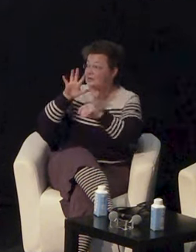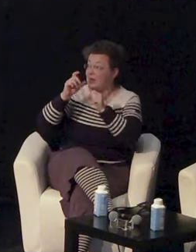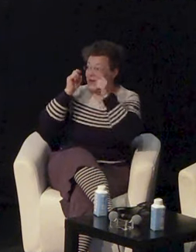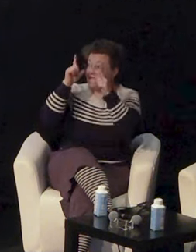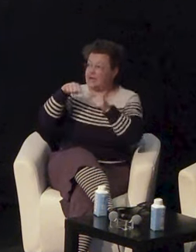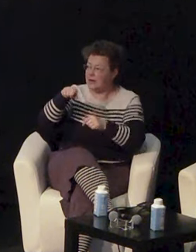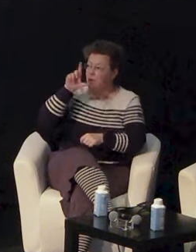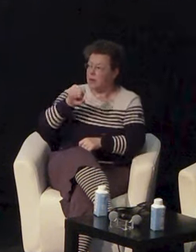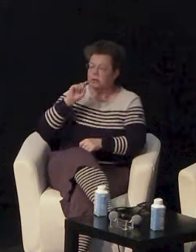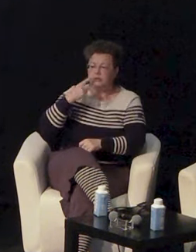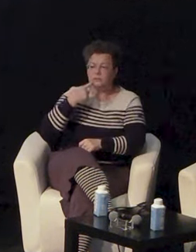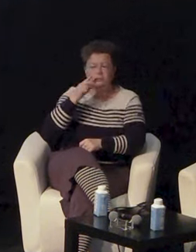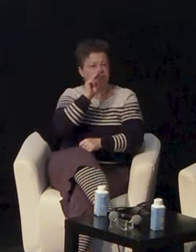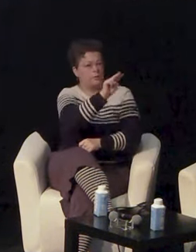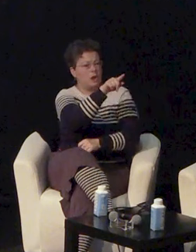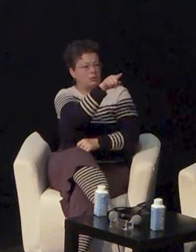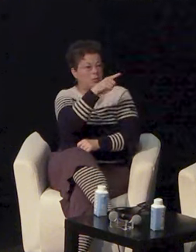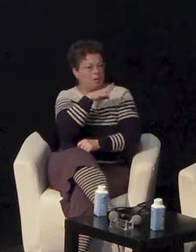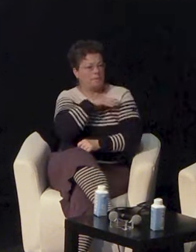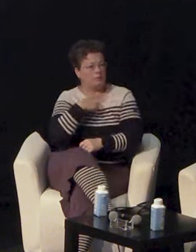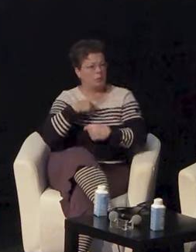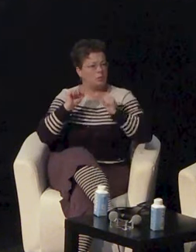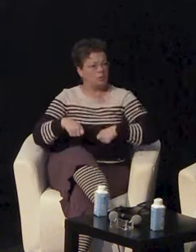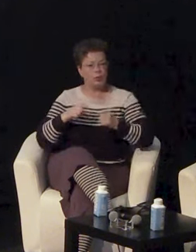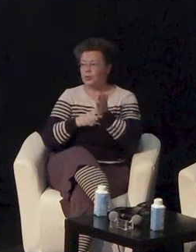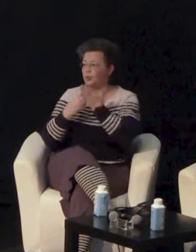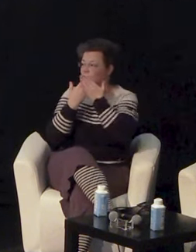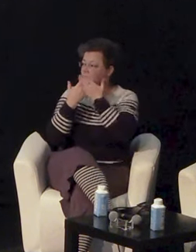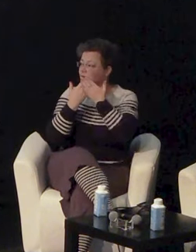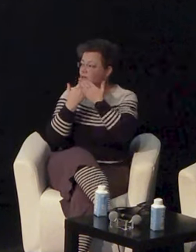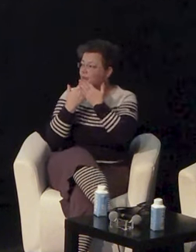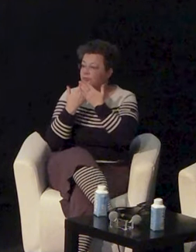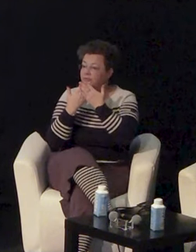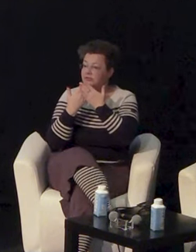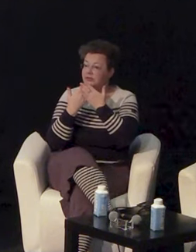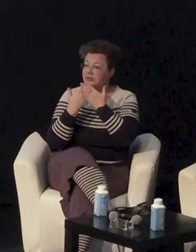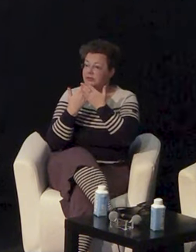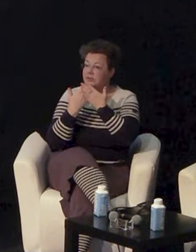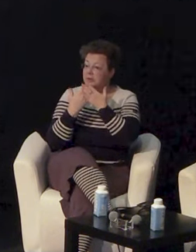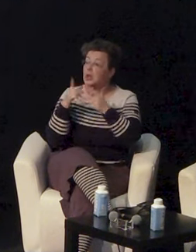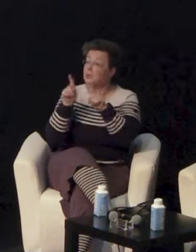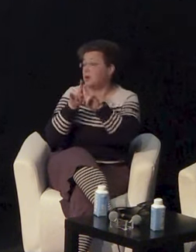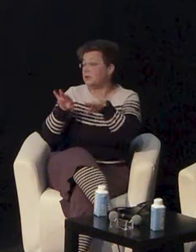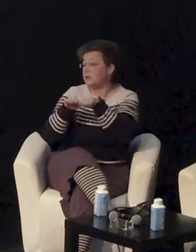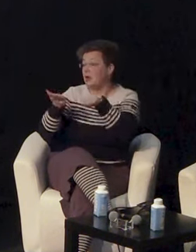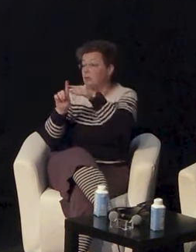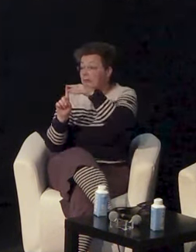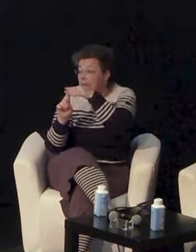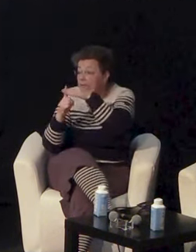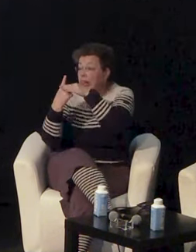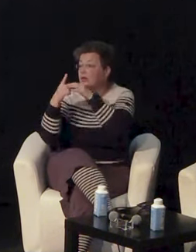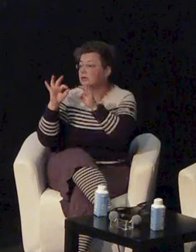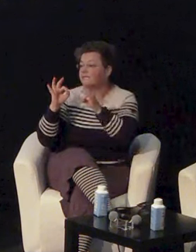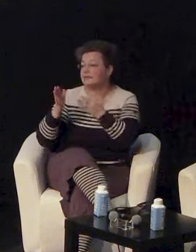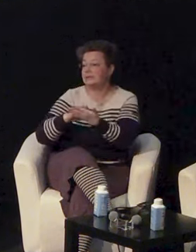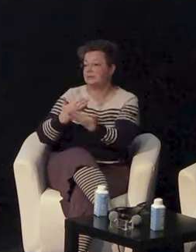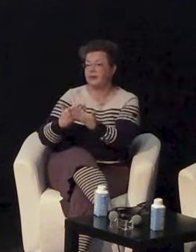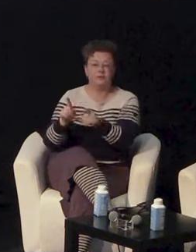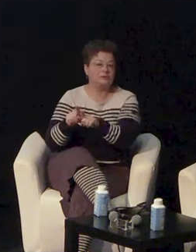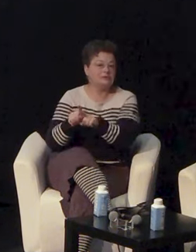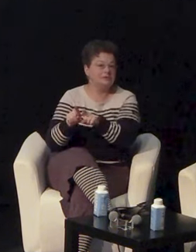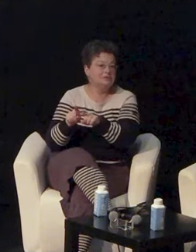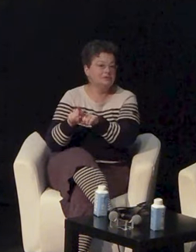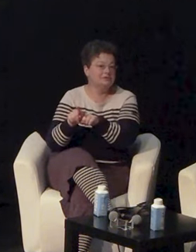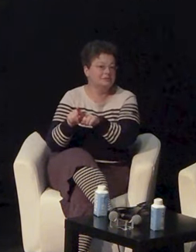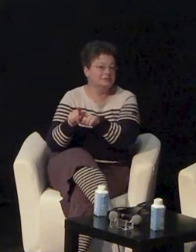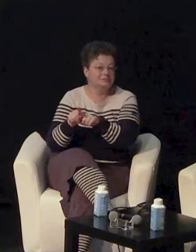tout. Et c'est en 1995 où là, il y a eu un vrai réveil et la France s'est tournée vers les États-Unis et on s'est